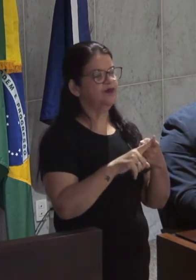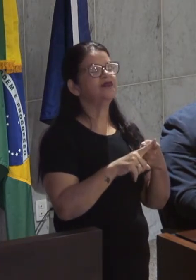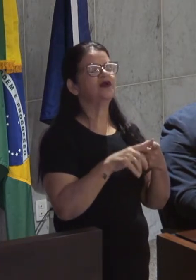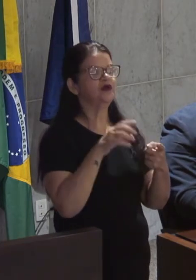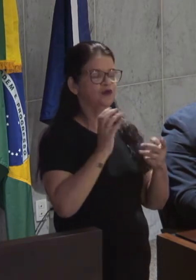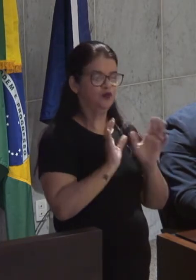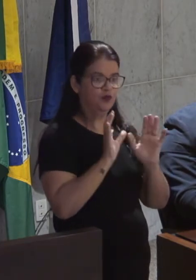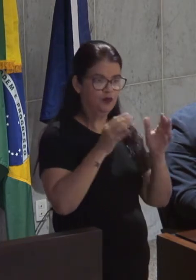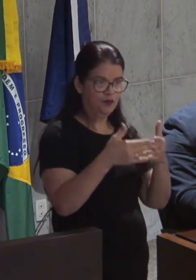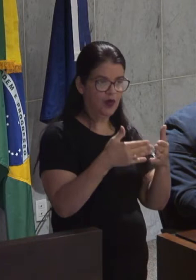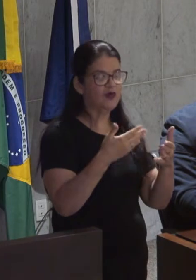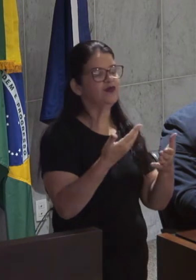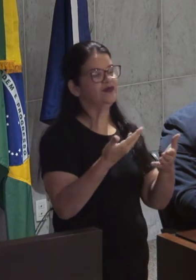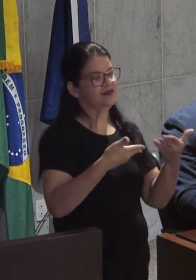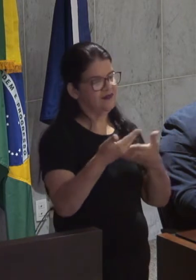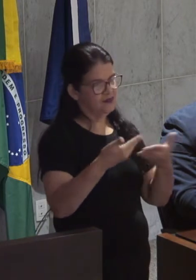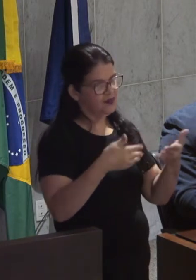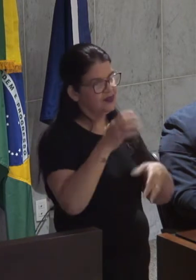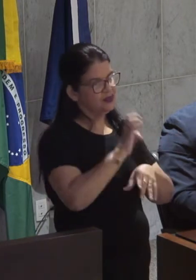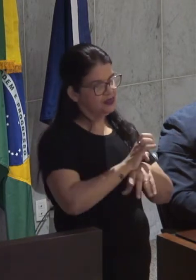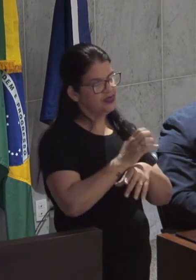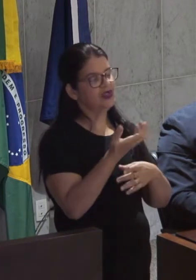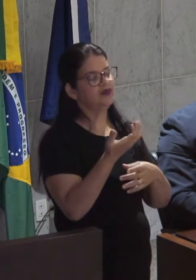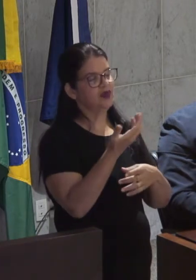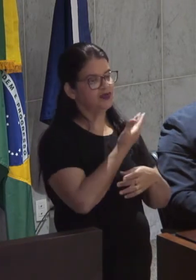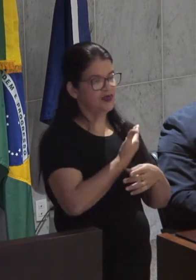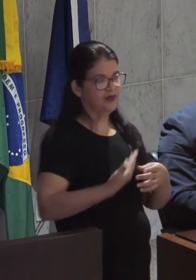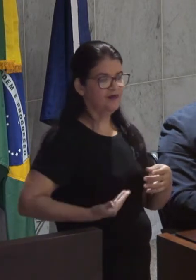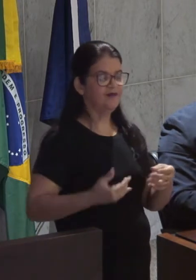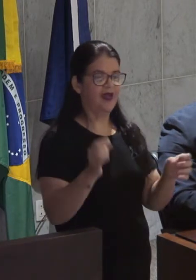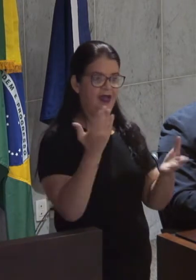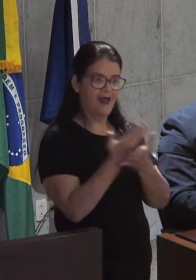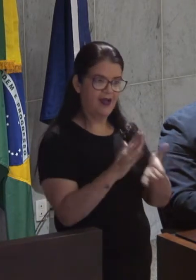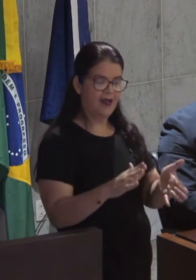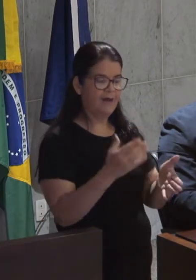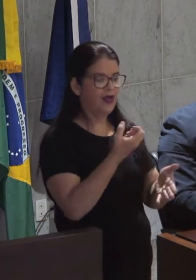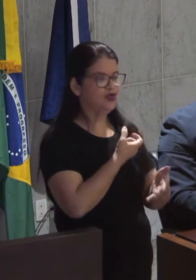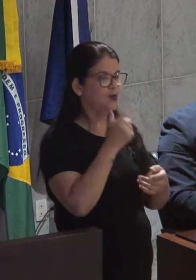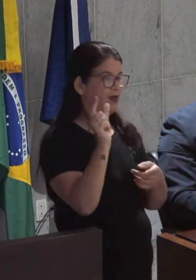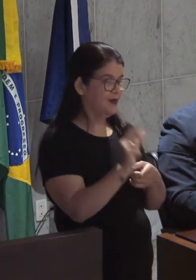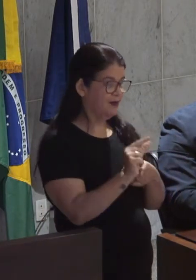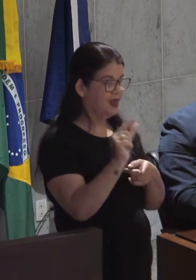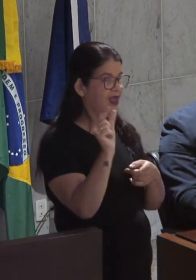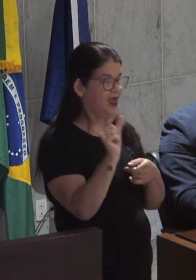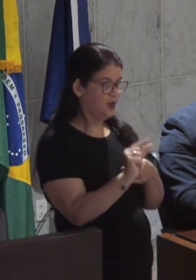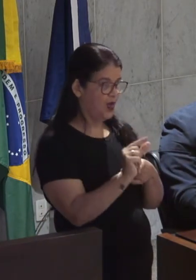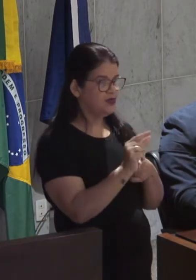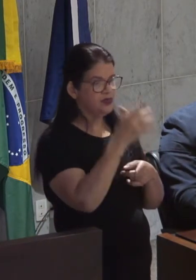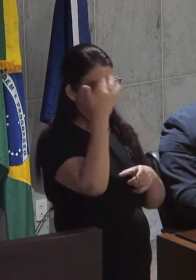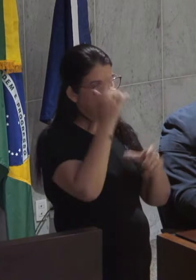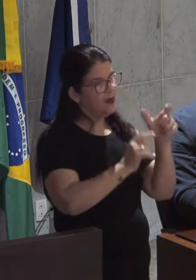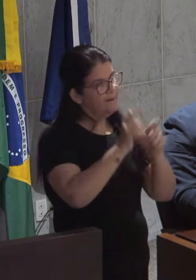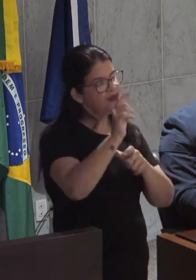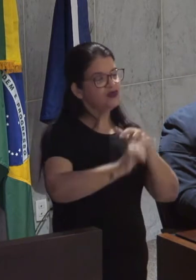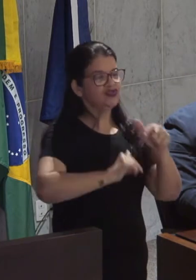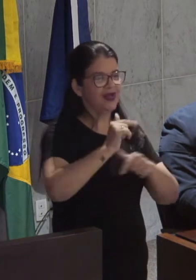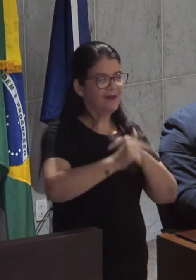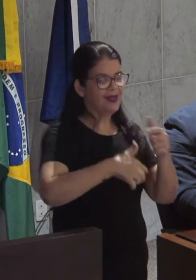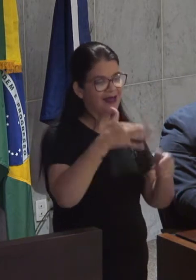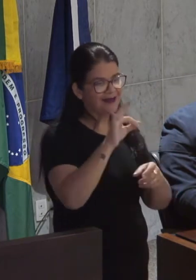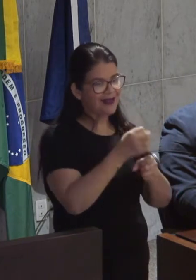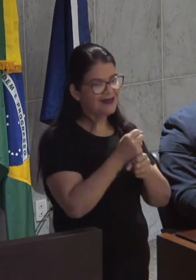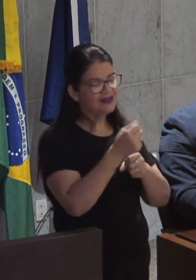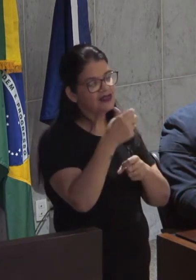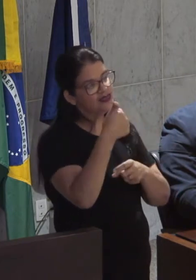com o governo, vai acabar com isso, vai ficar um número pequeno, reduzido, de pessoas que trabalharam 10 anos,